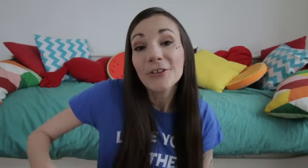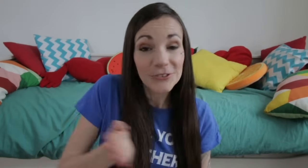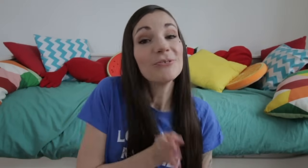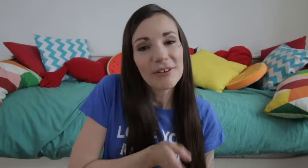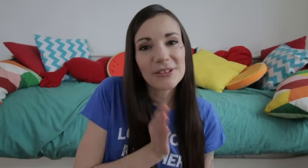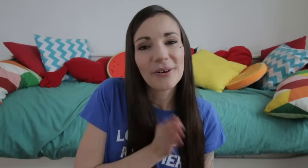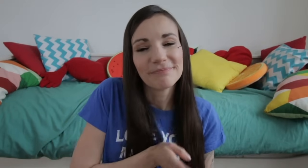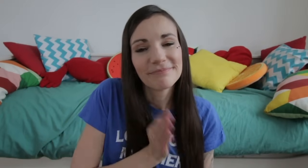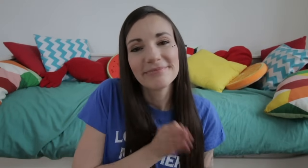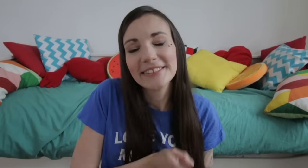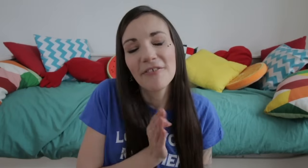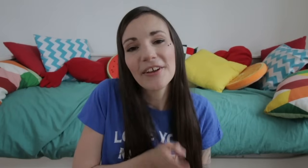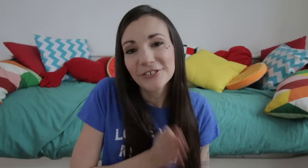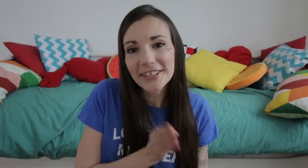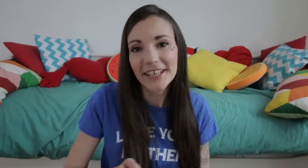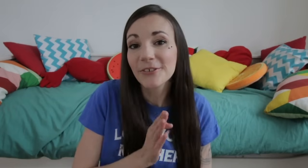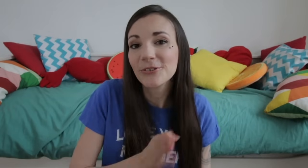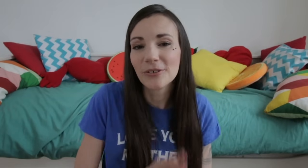Du coup on la fait devant, ça fait un chien qui a la queue devant.